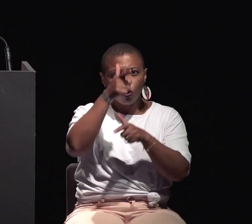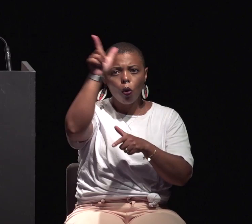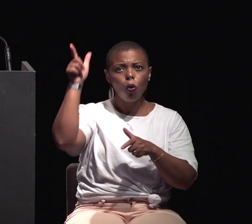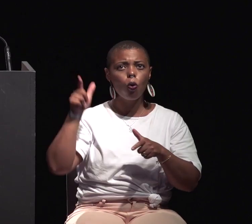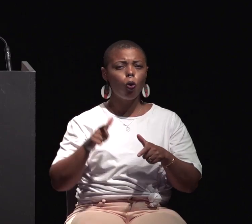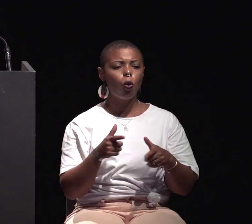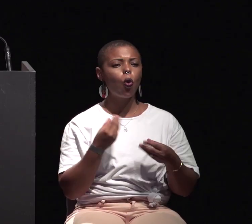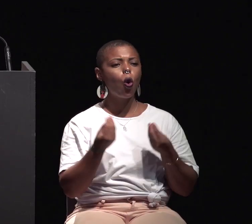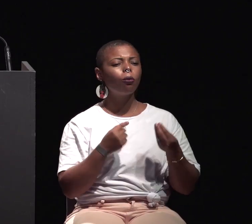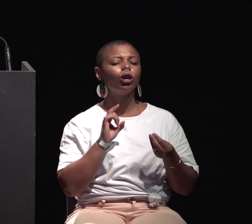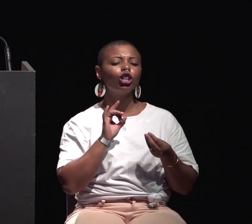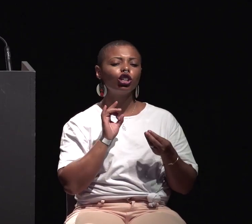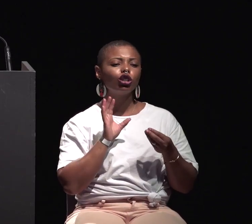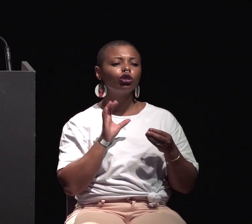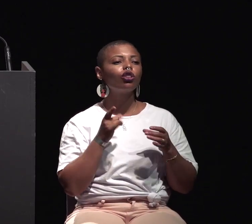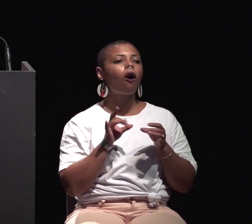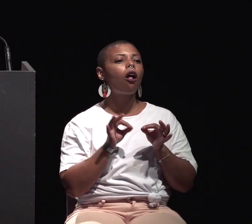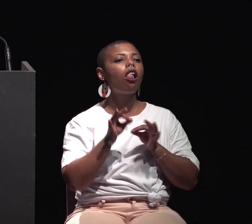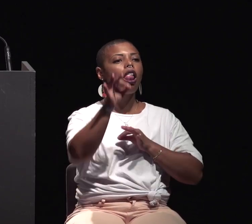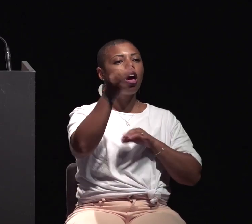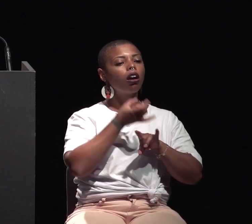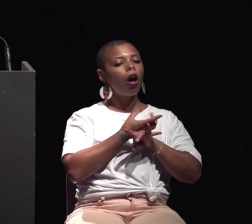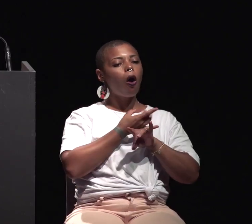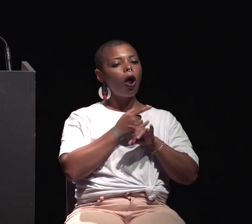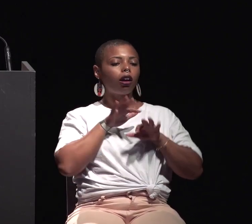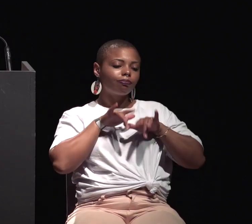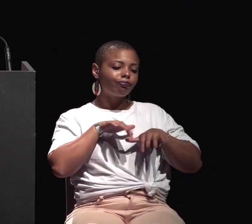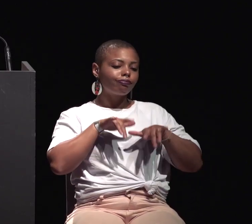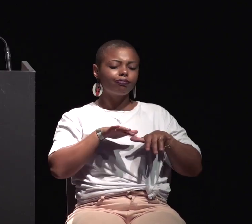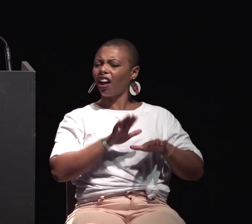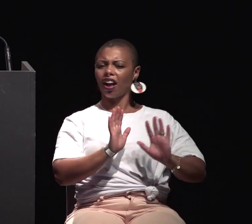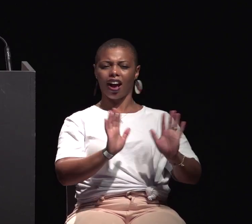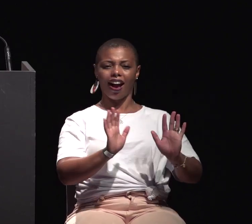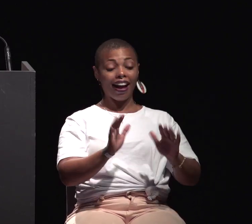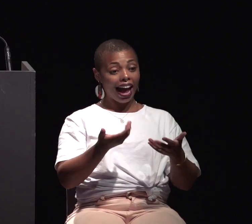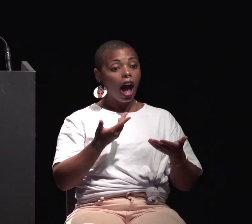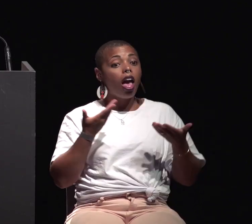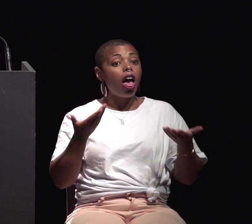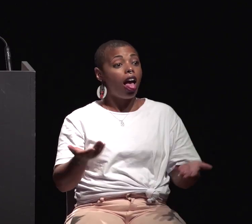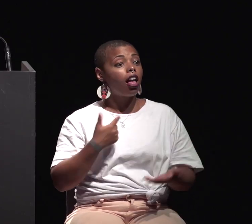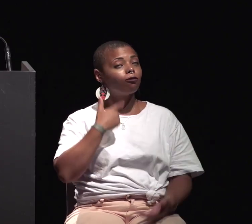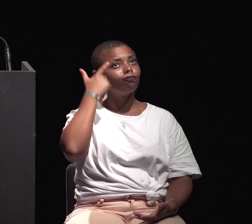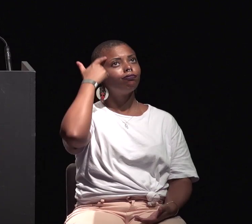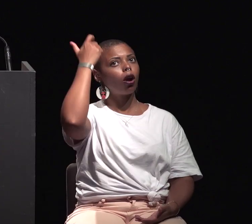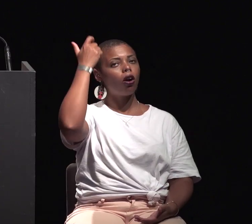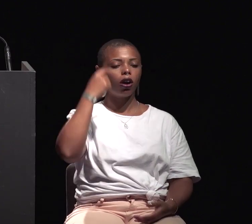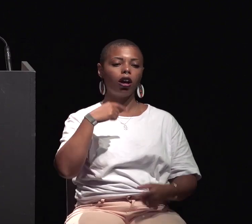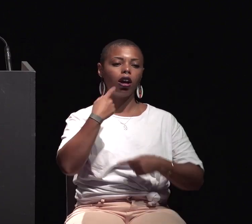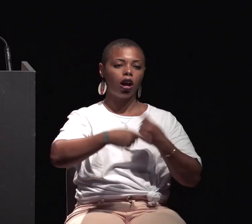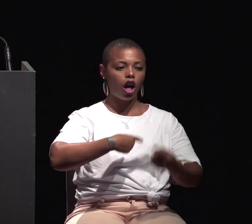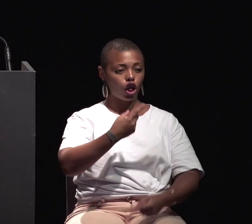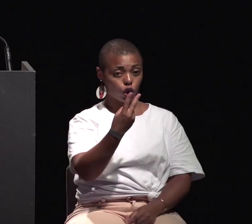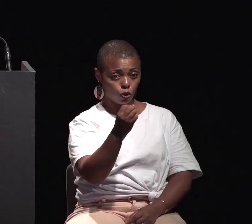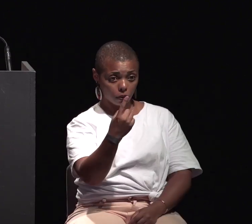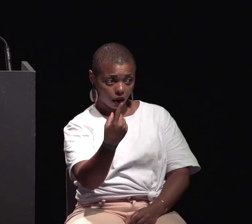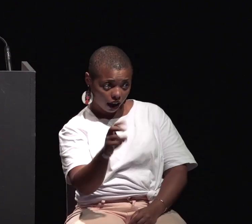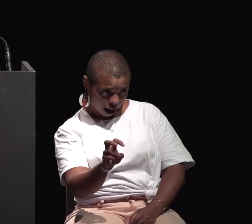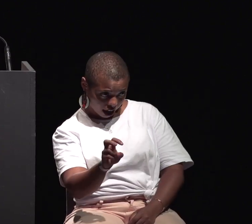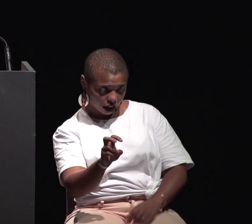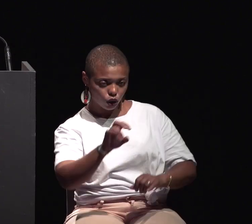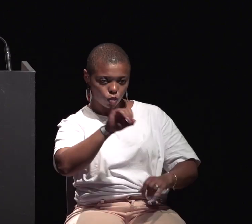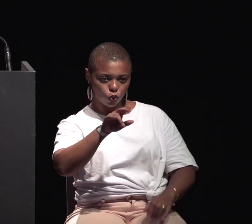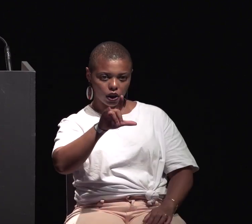sair da nossa bolha digital, de certa forma. E foi assim que a gente fez. Em 2015, a